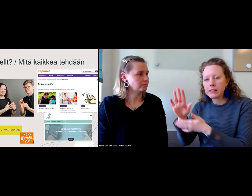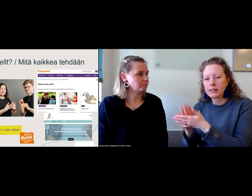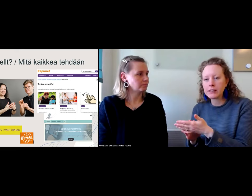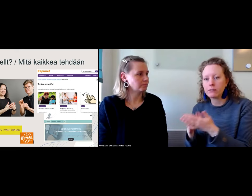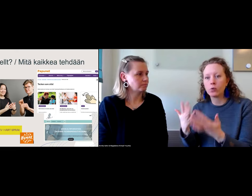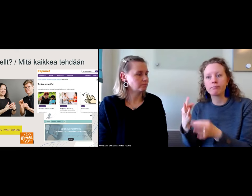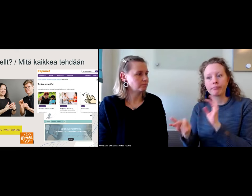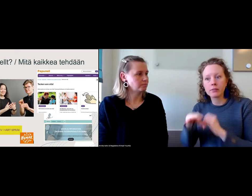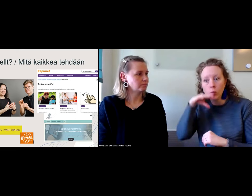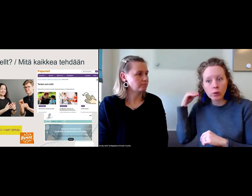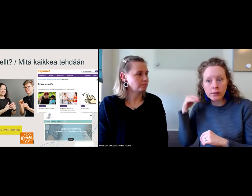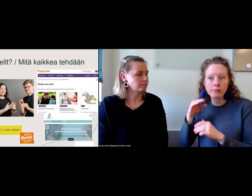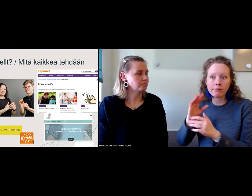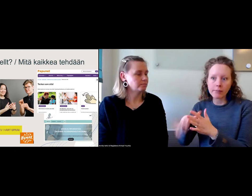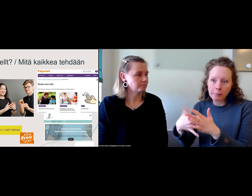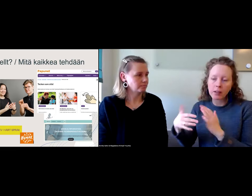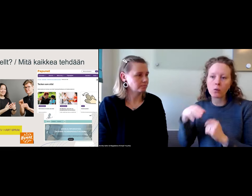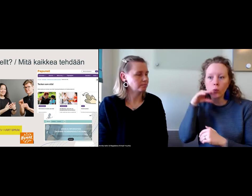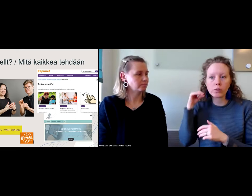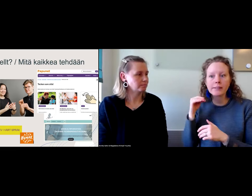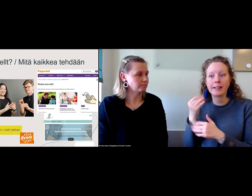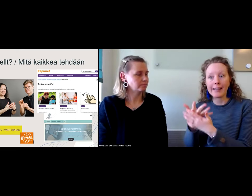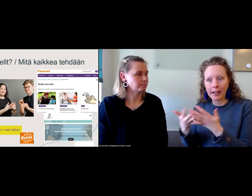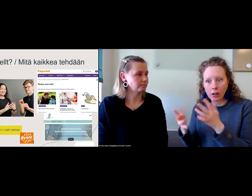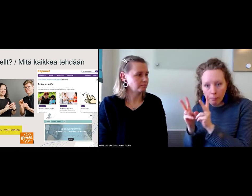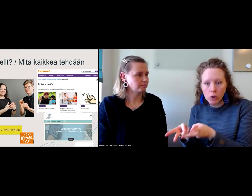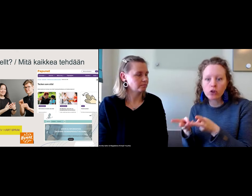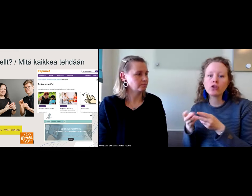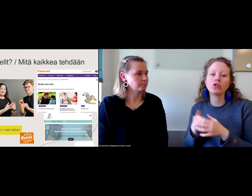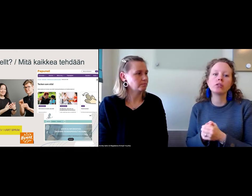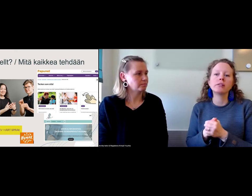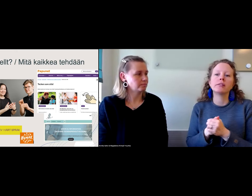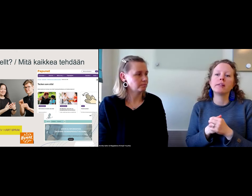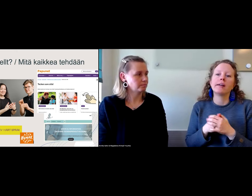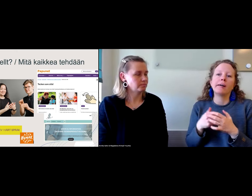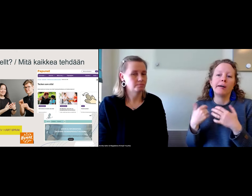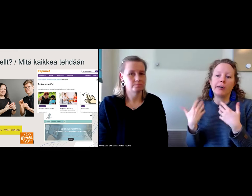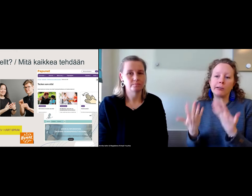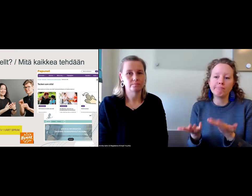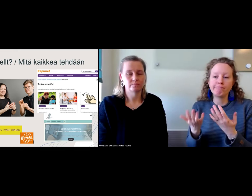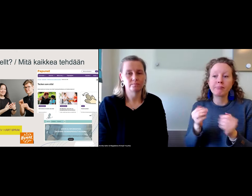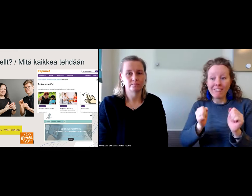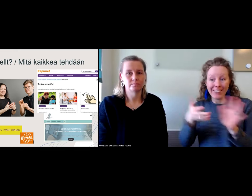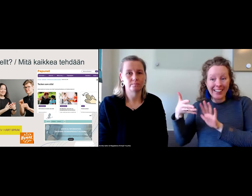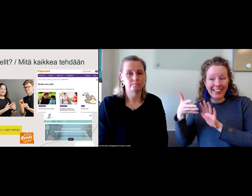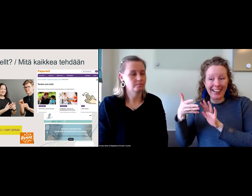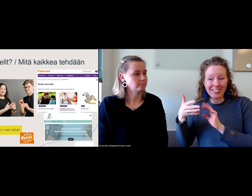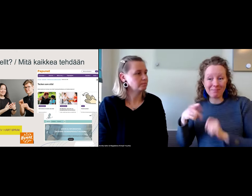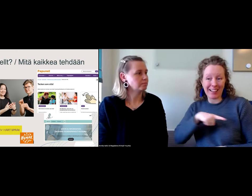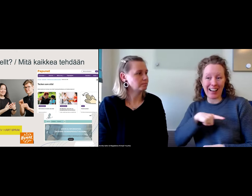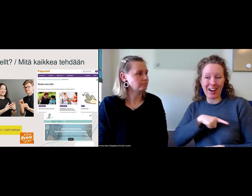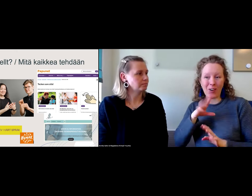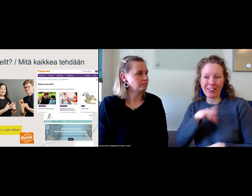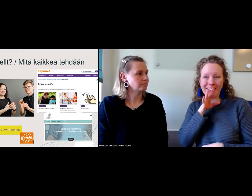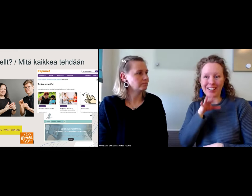esimerkiksi tukiviittomaa. Tukiviittomapuolta on kehitetty todella mukavasti tuolla Pakunetissa, eli suomen,